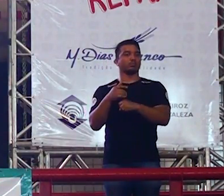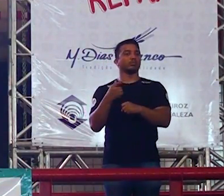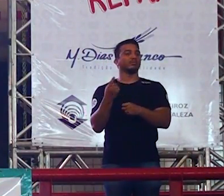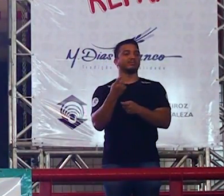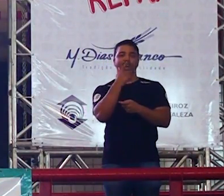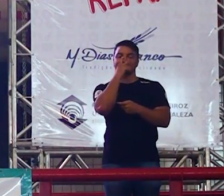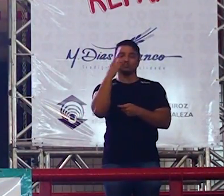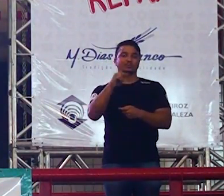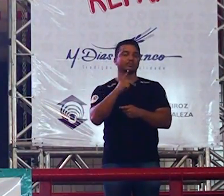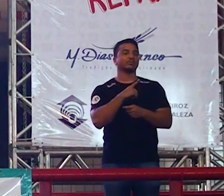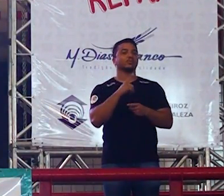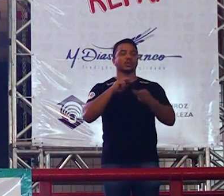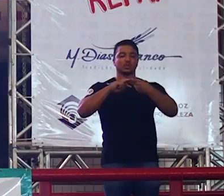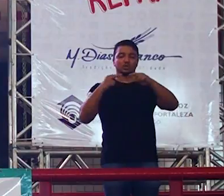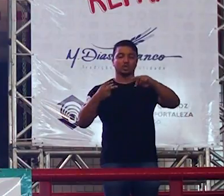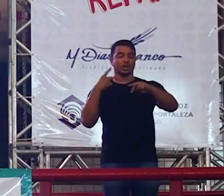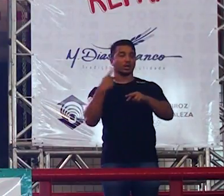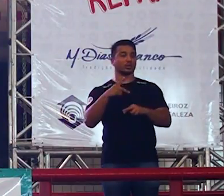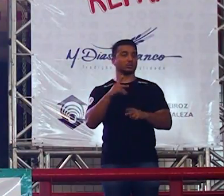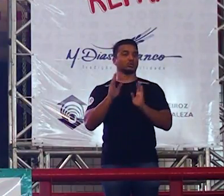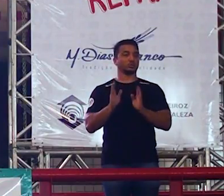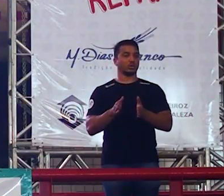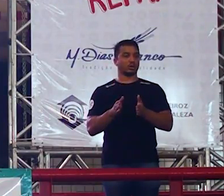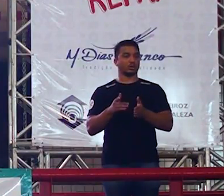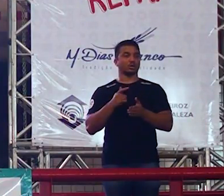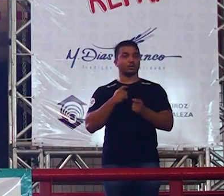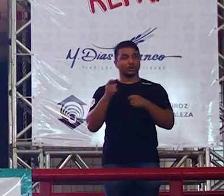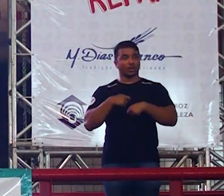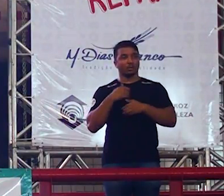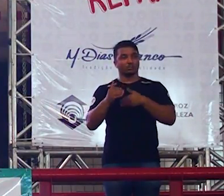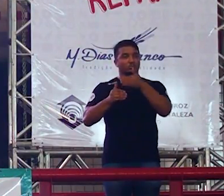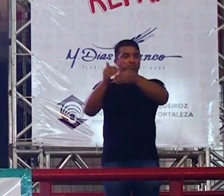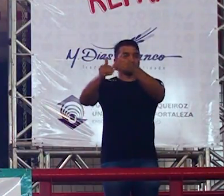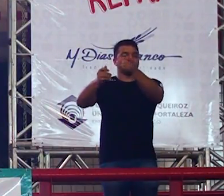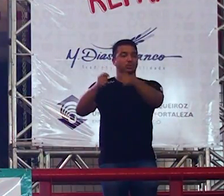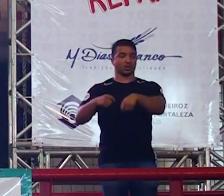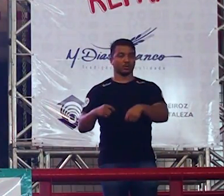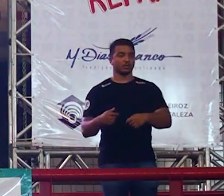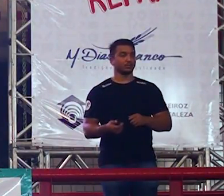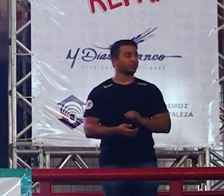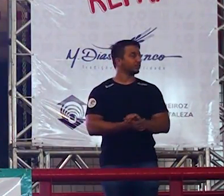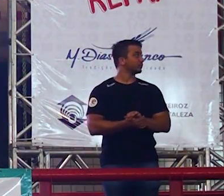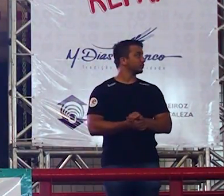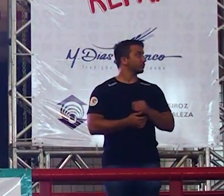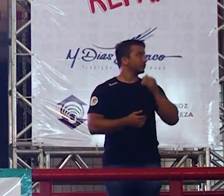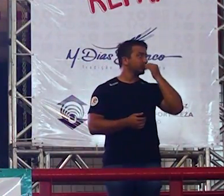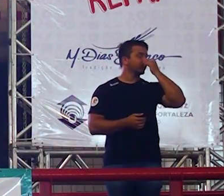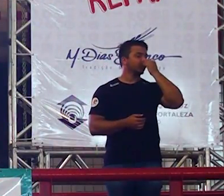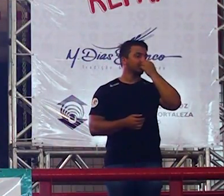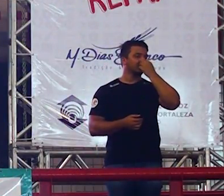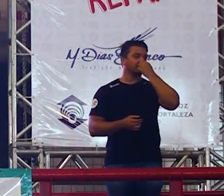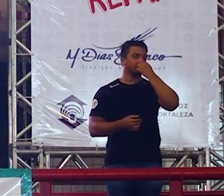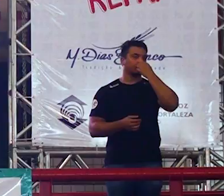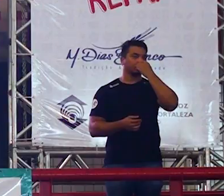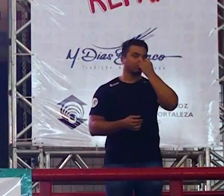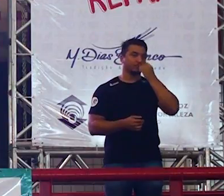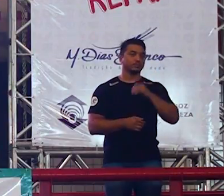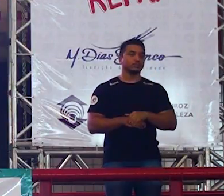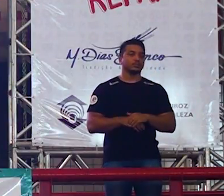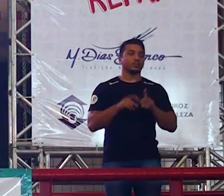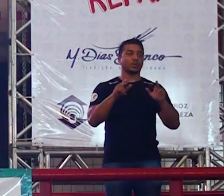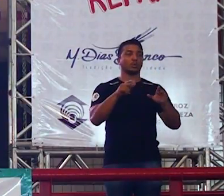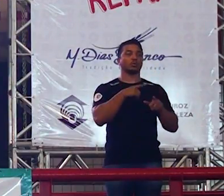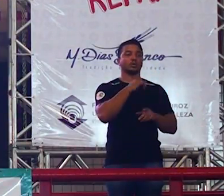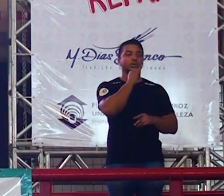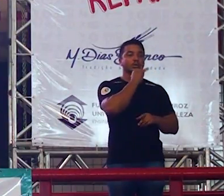própria carga genética e sua capacidade de evoluir. Ok? Mesma lógica é a